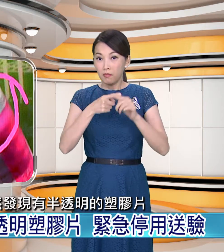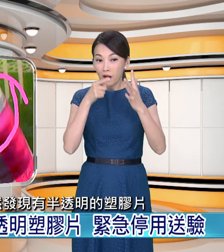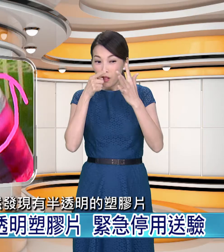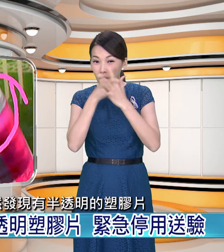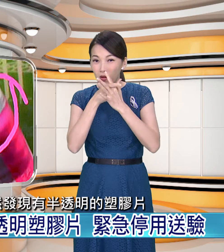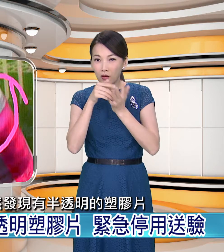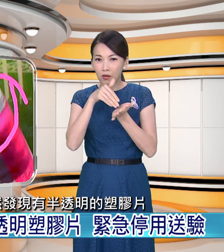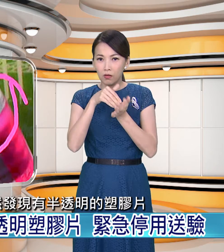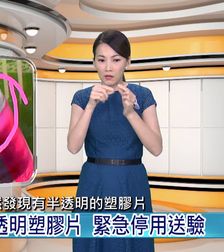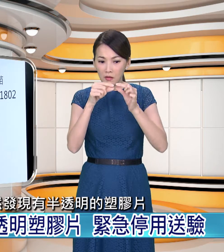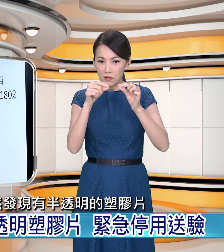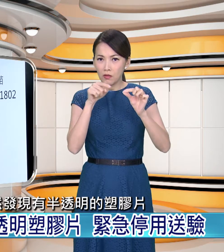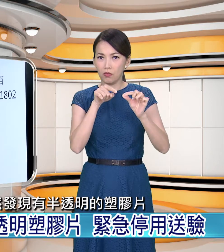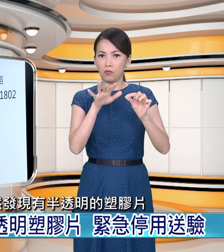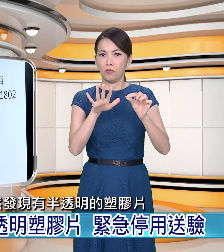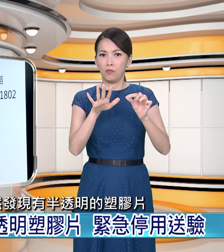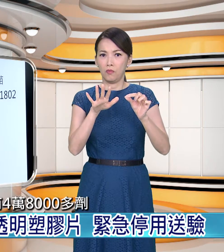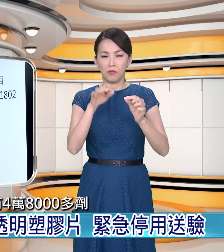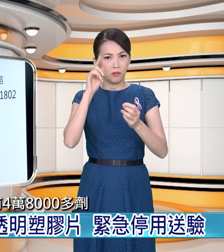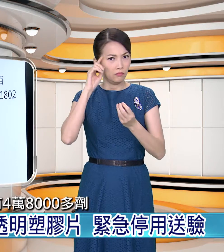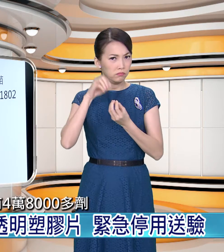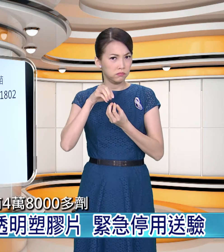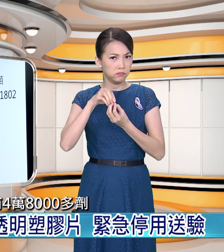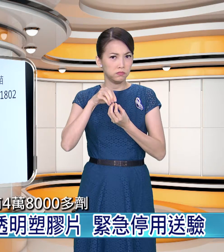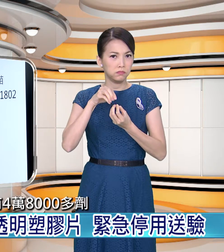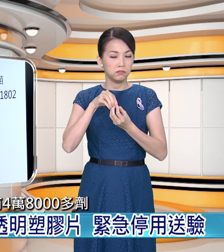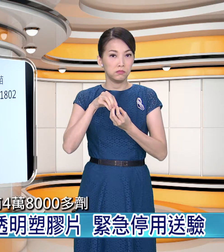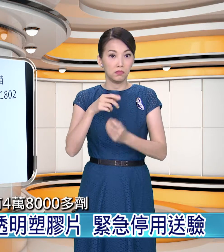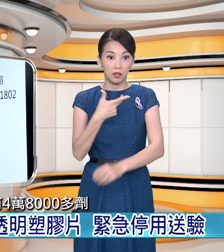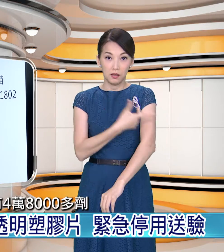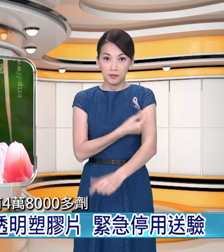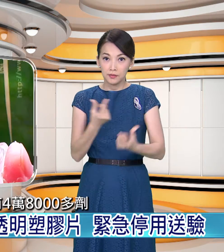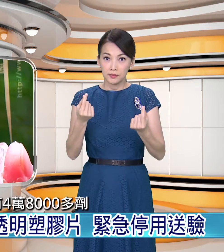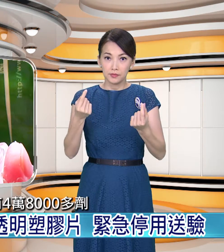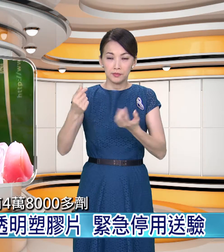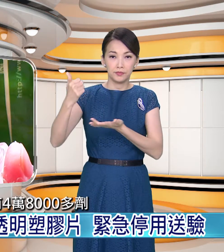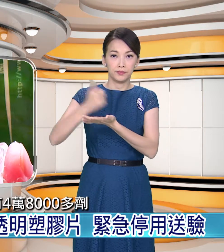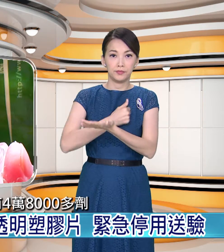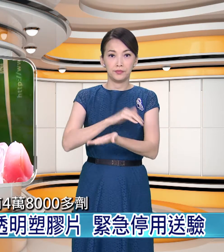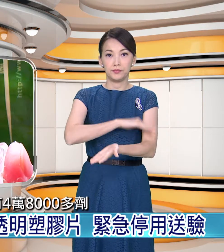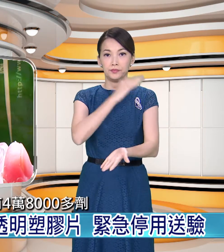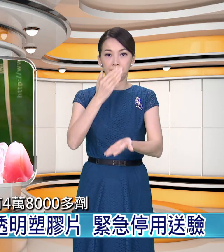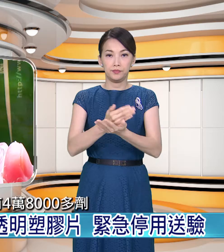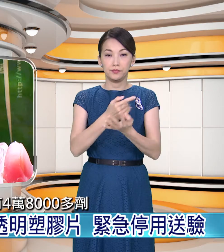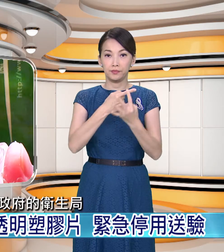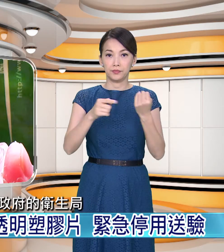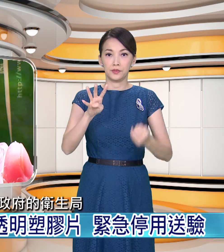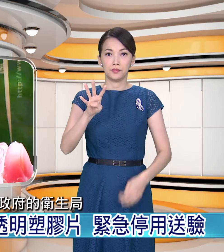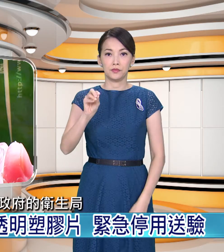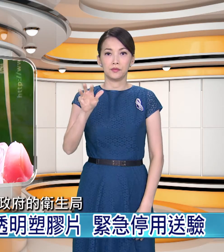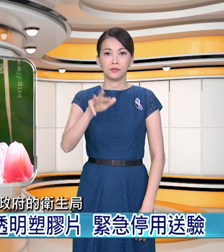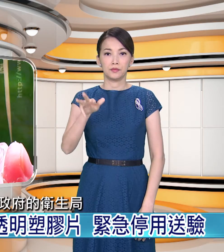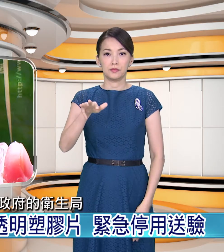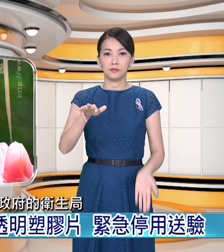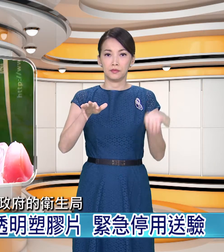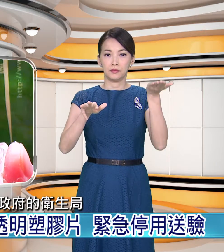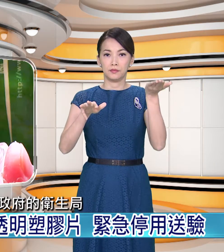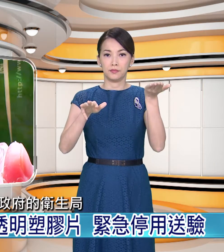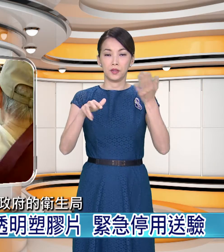透明的塑胶片。这批疫苗已经有48000多剂配送到9个地方政